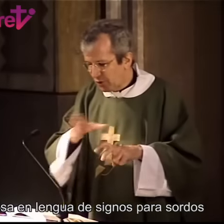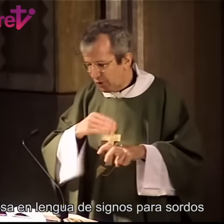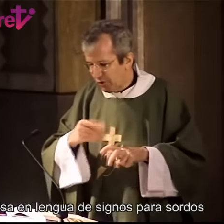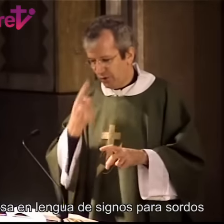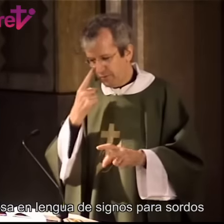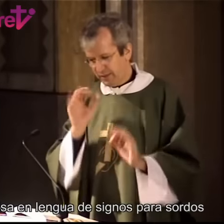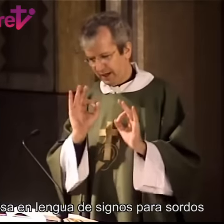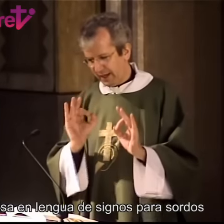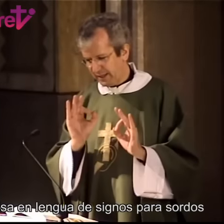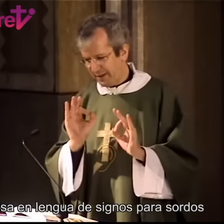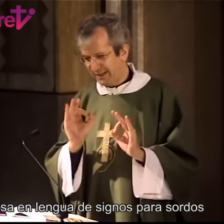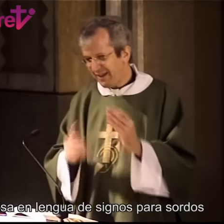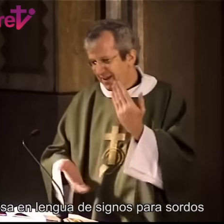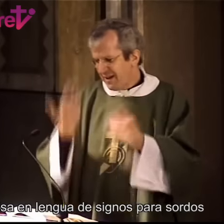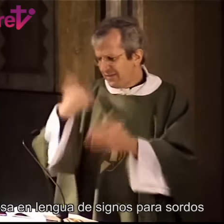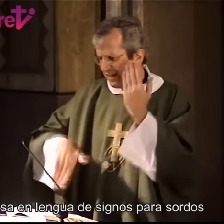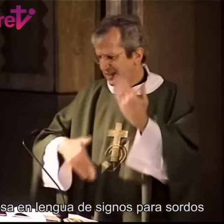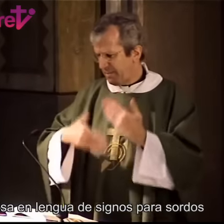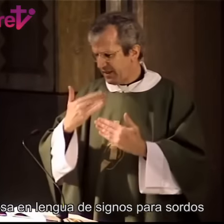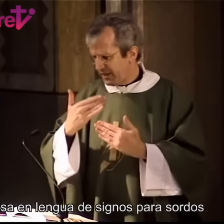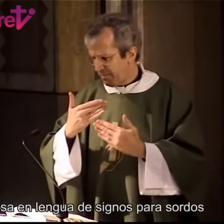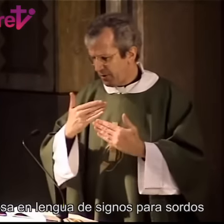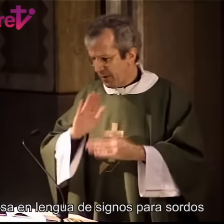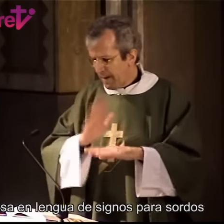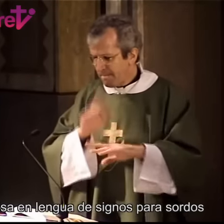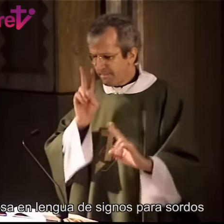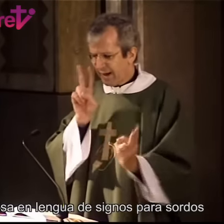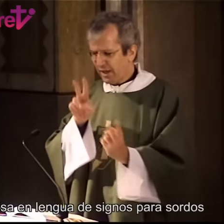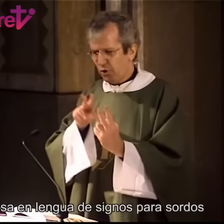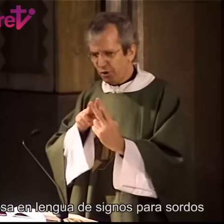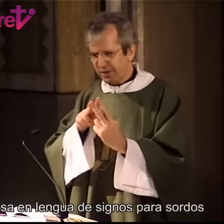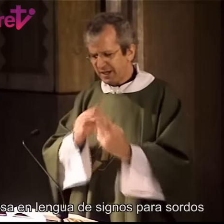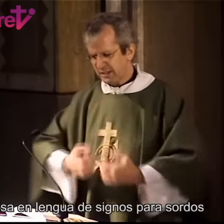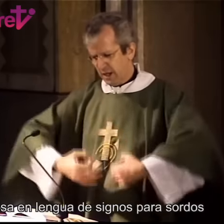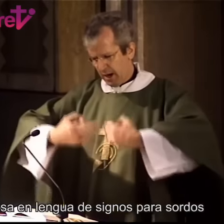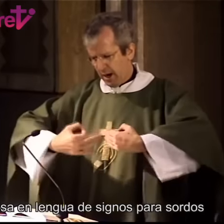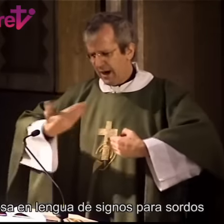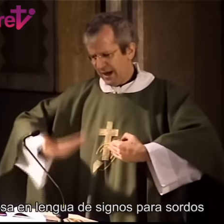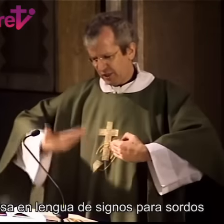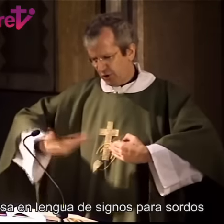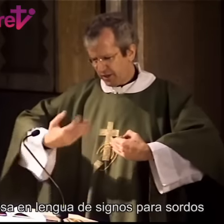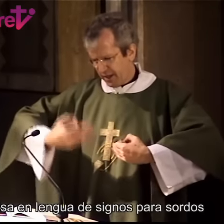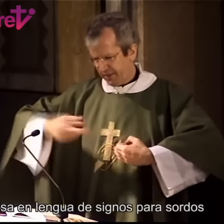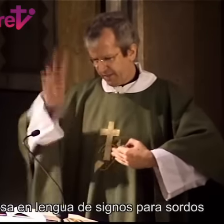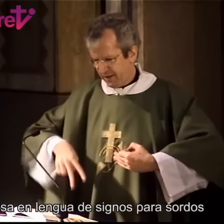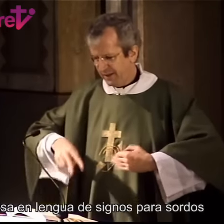todo diligentemente, desde el principio, para que conozcas la solidez de